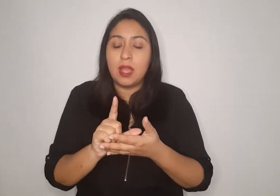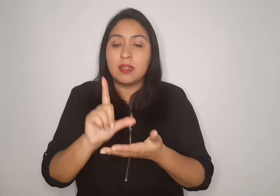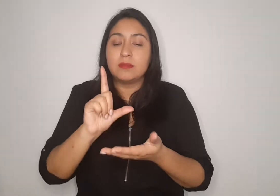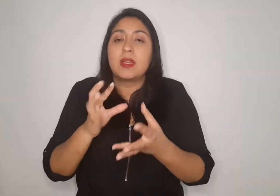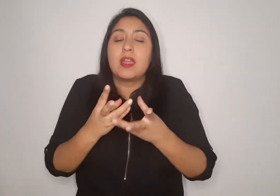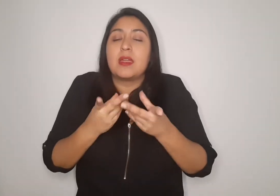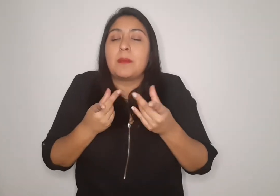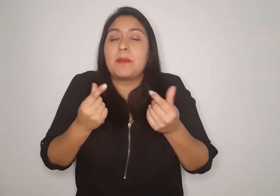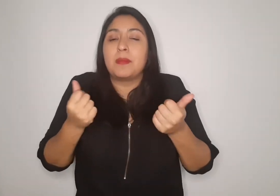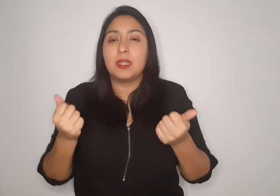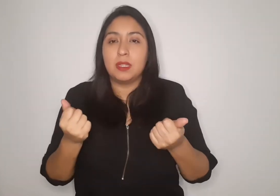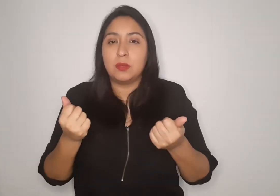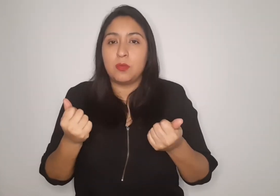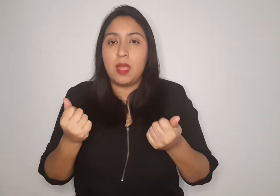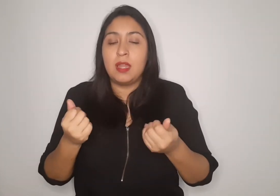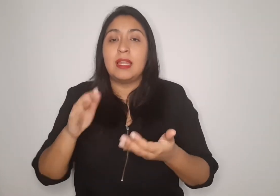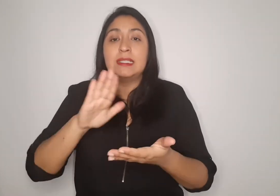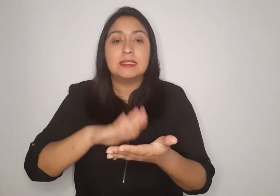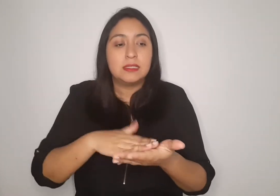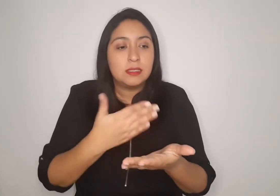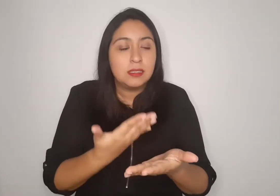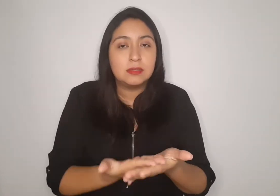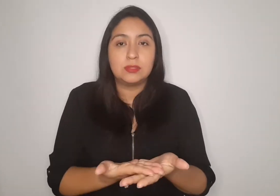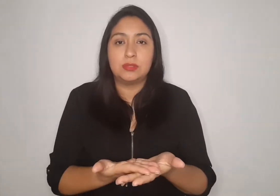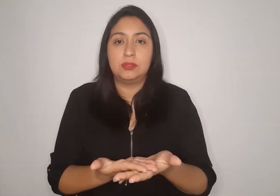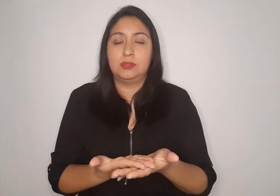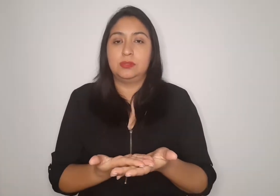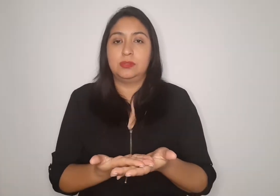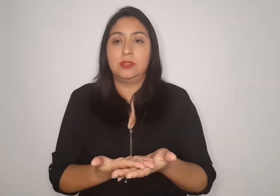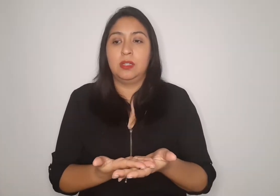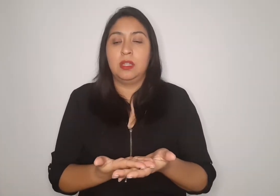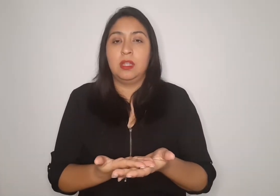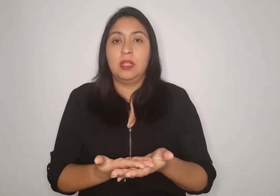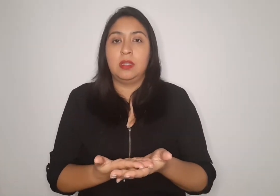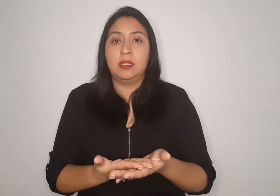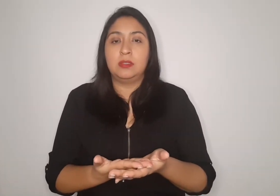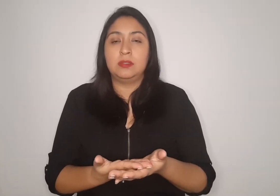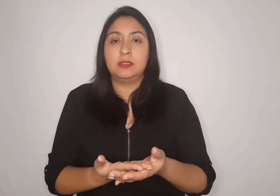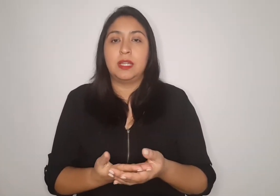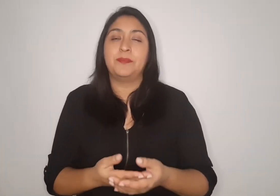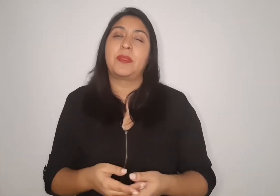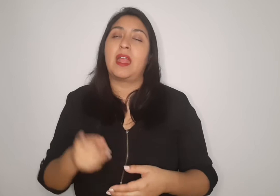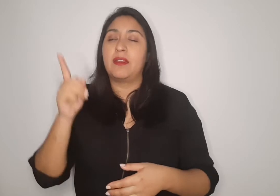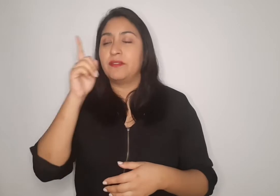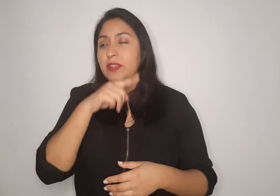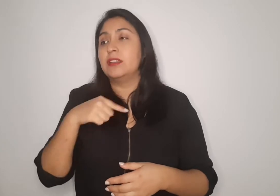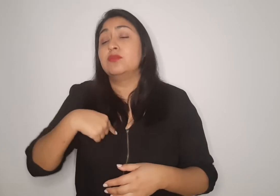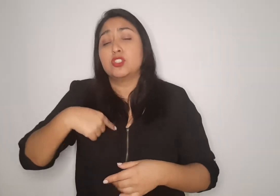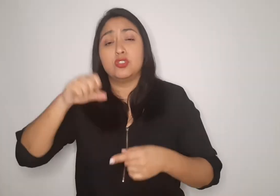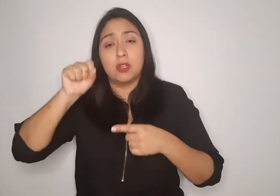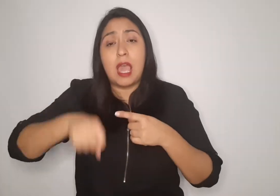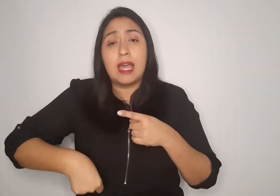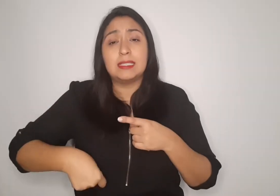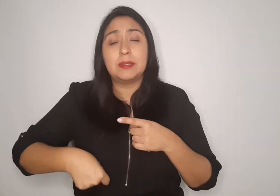un lugar de sanación. En ese sentido, por eso finalmente termina aceptando que sea